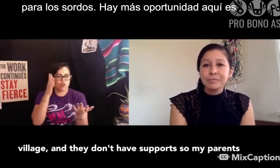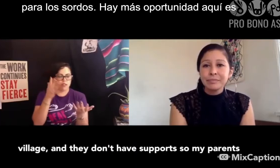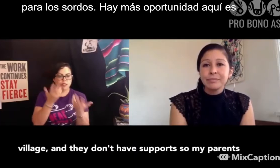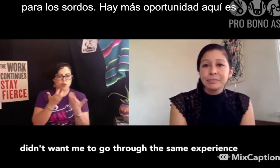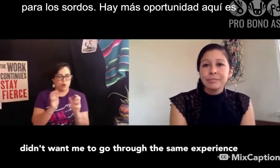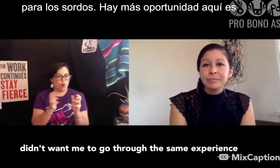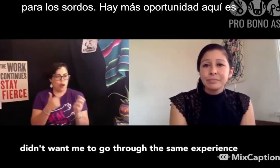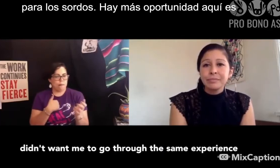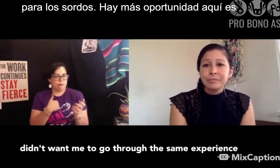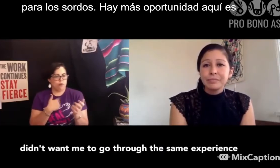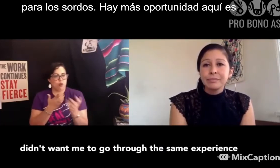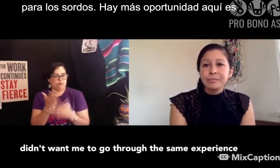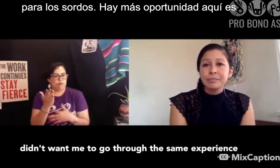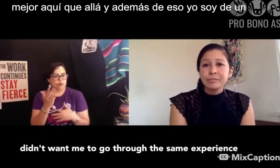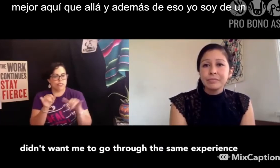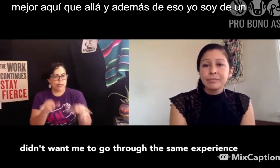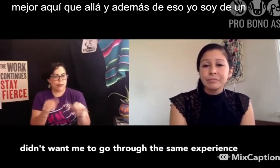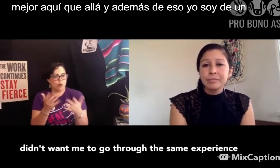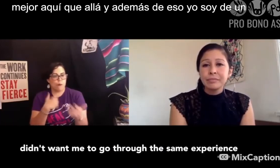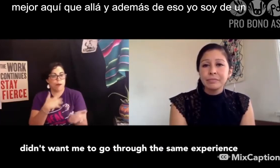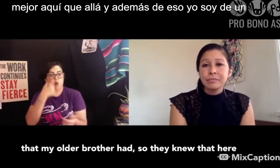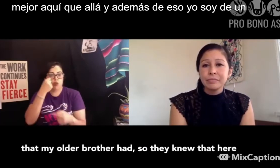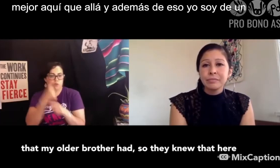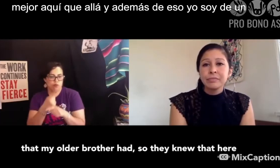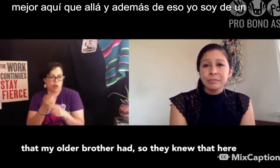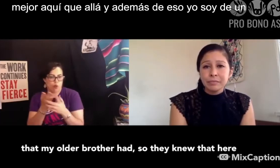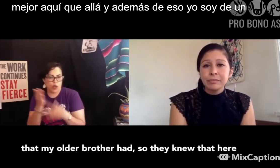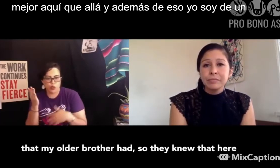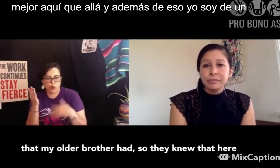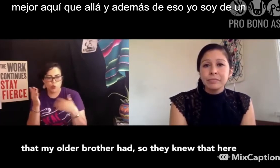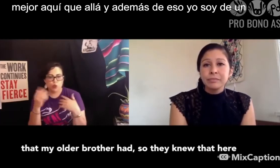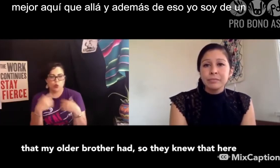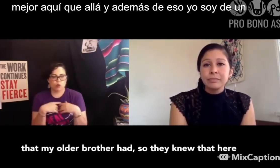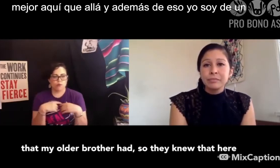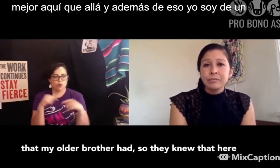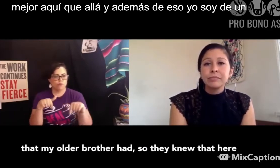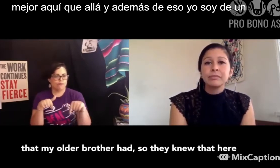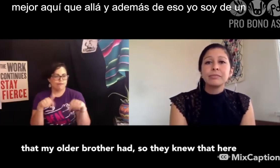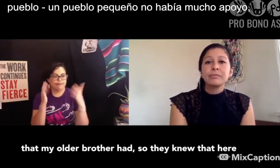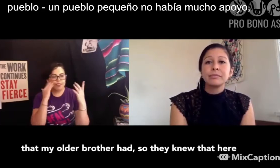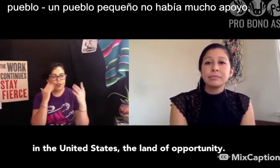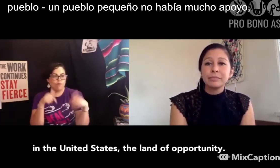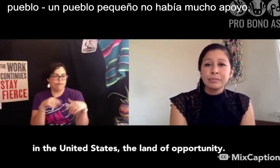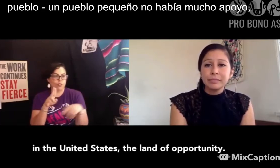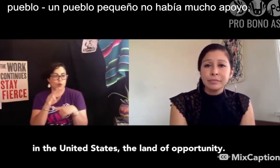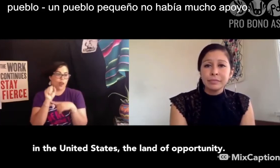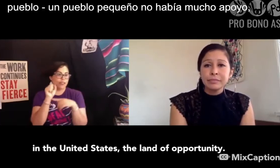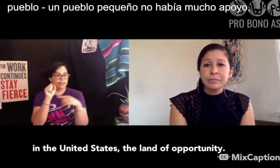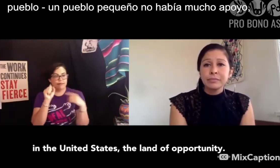sordos. Hay más oportunidad aquí, es mejor aquí que allá. Y además de eso, yo soy de un